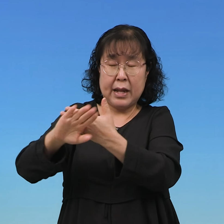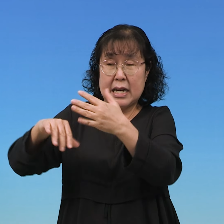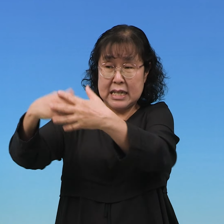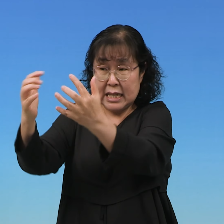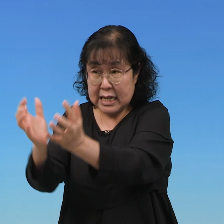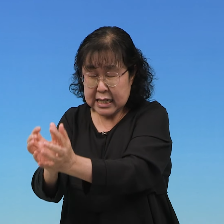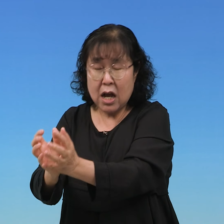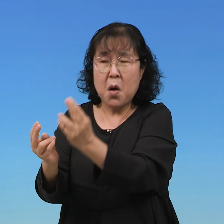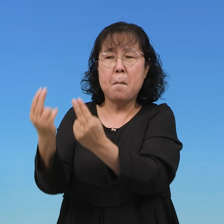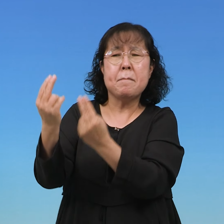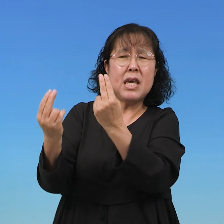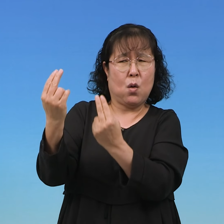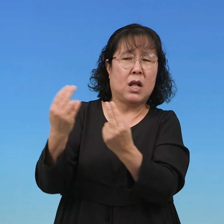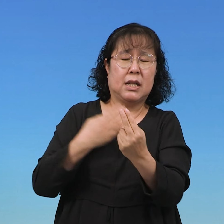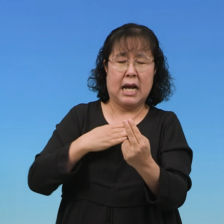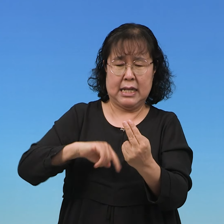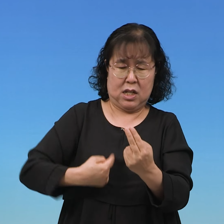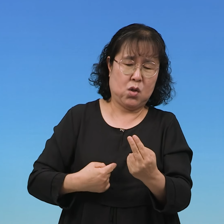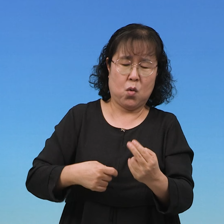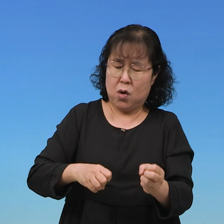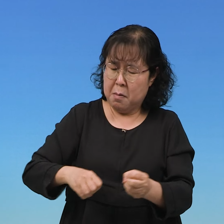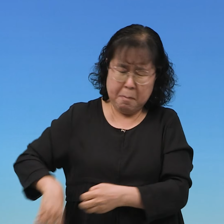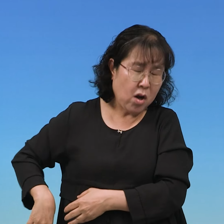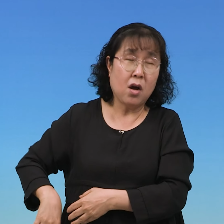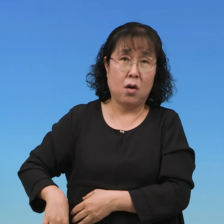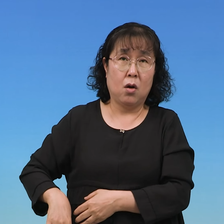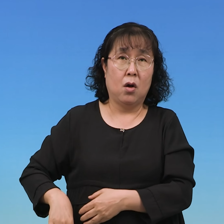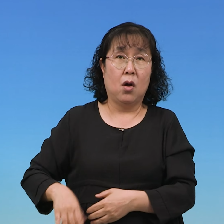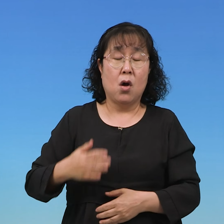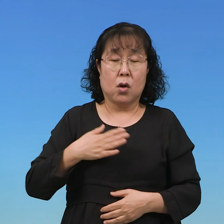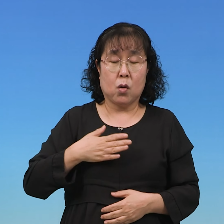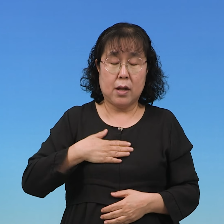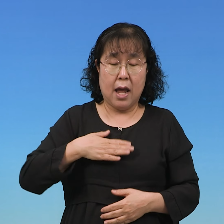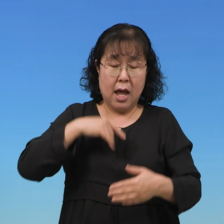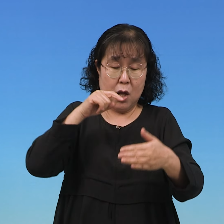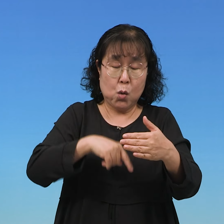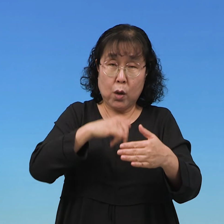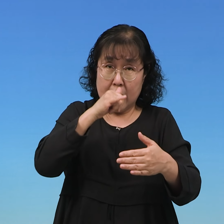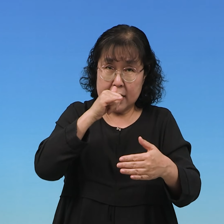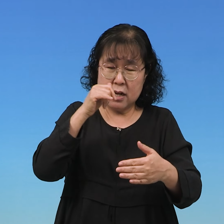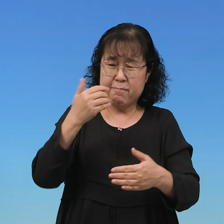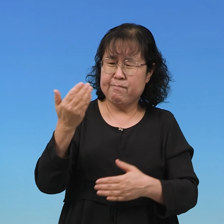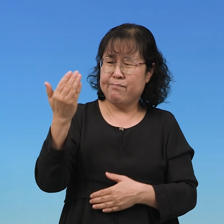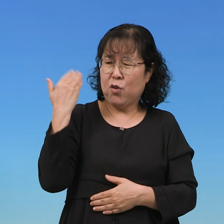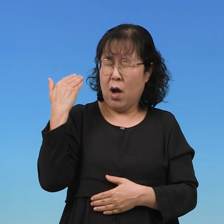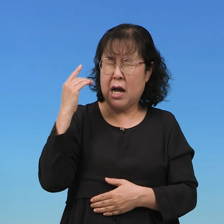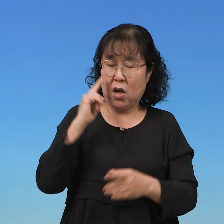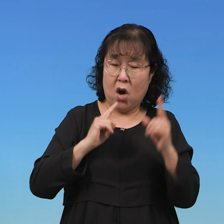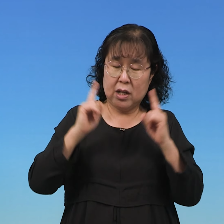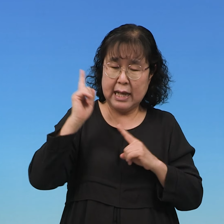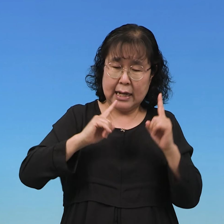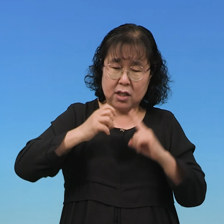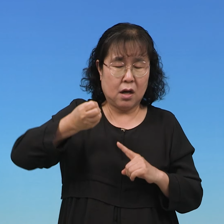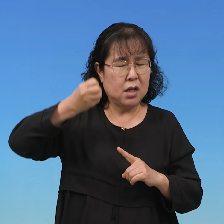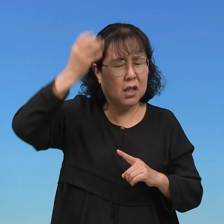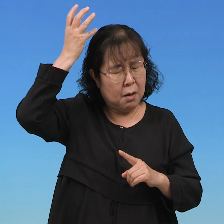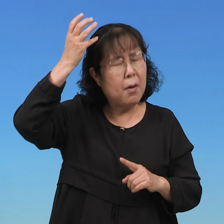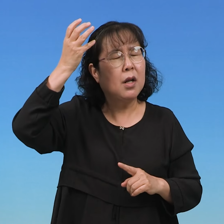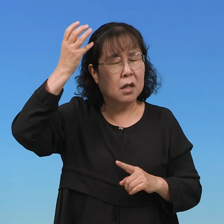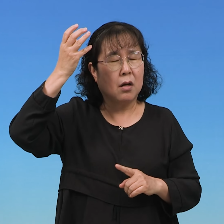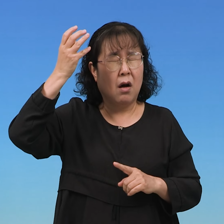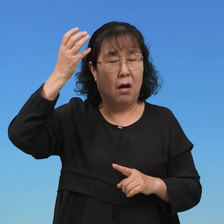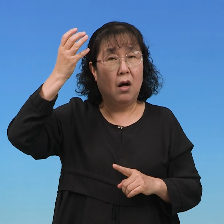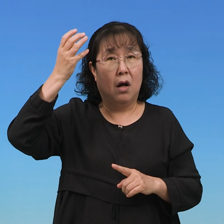비교하는 나 자신 이것들도 떨쳐내야 되지만 내 안에 있는 과거의 과거를 흘려보내는